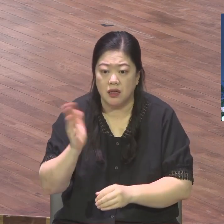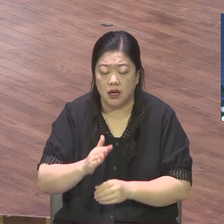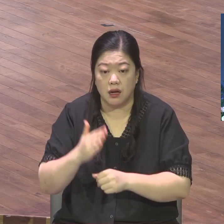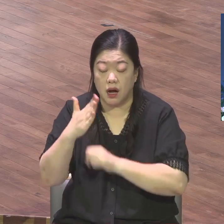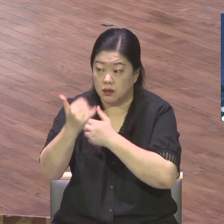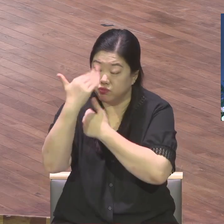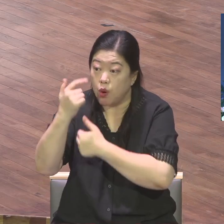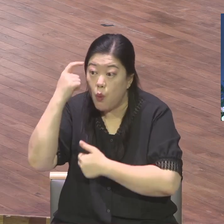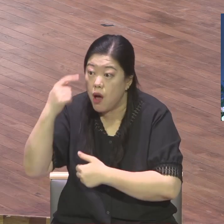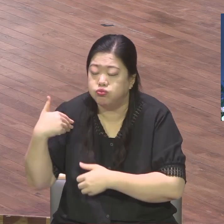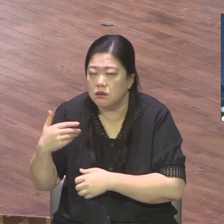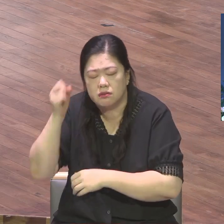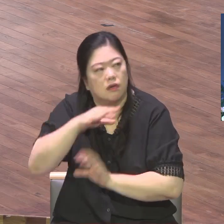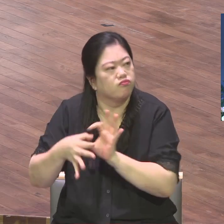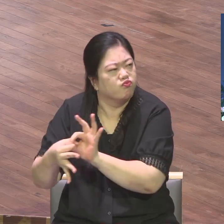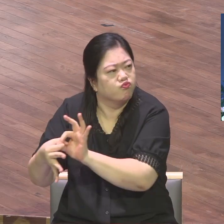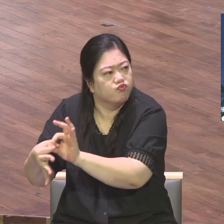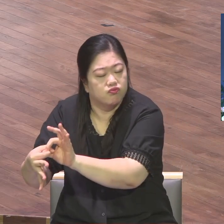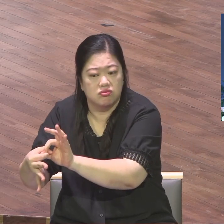불바다를 이루고 있는 이스라엘.